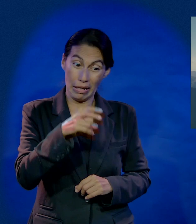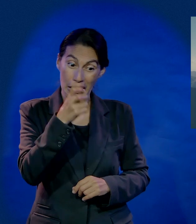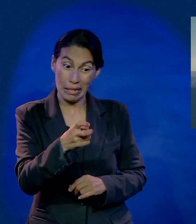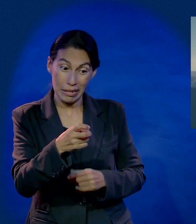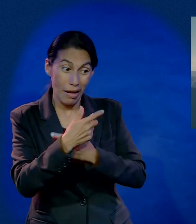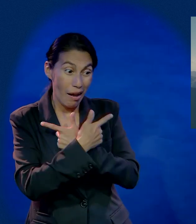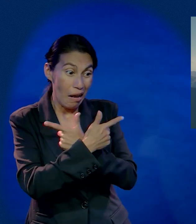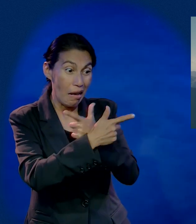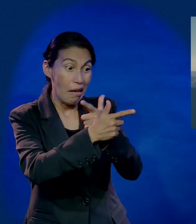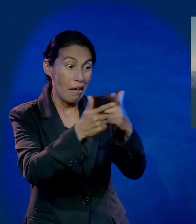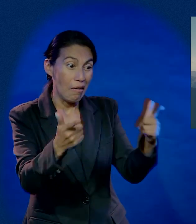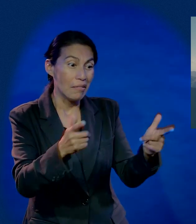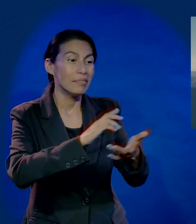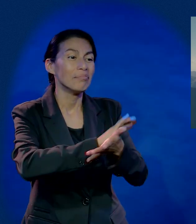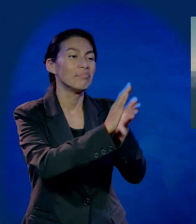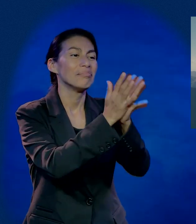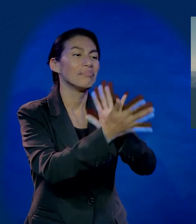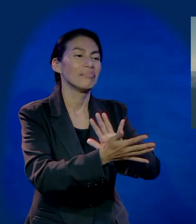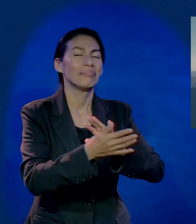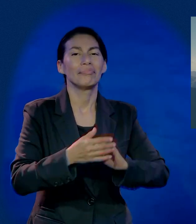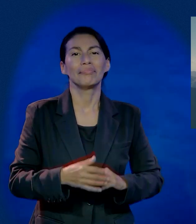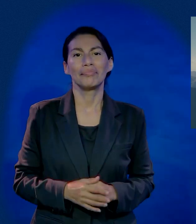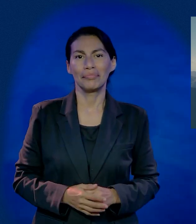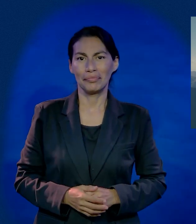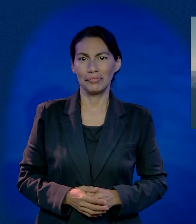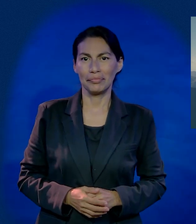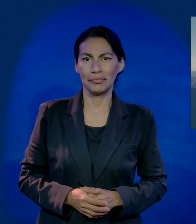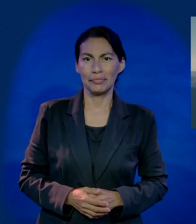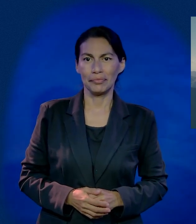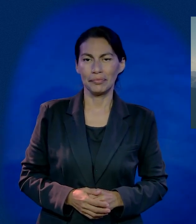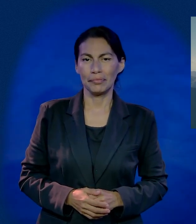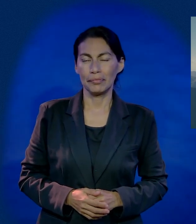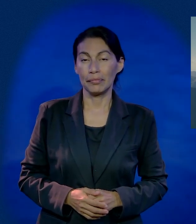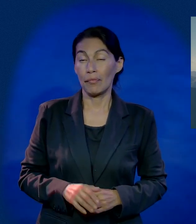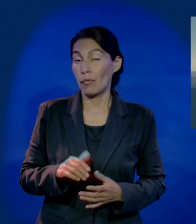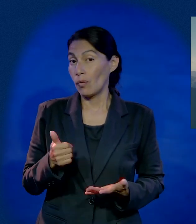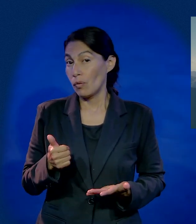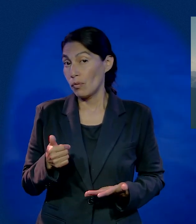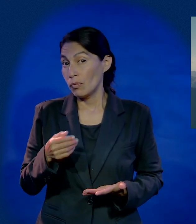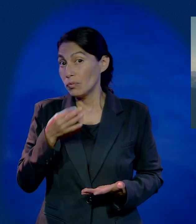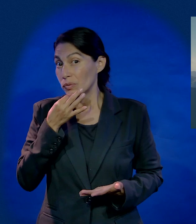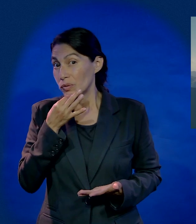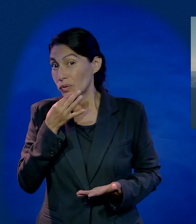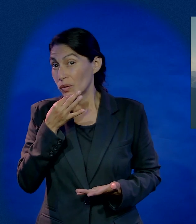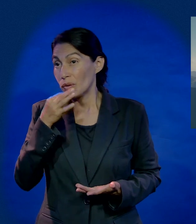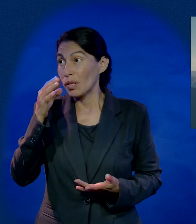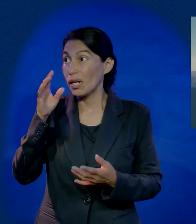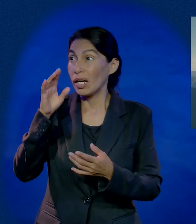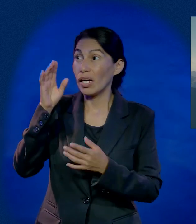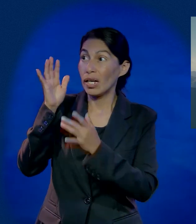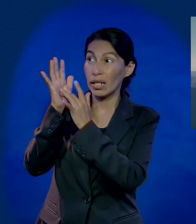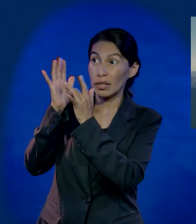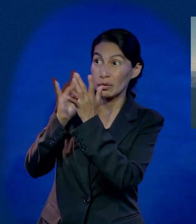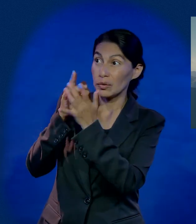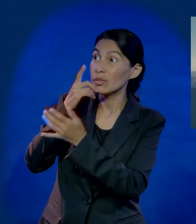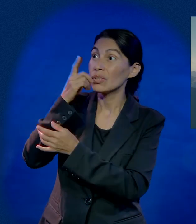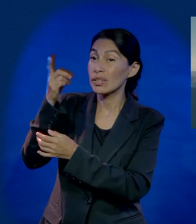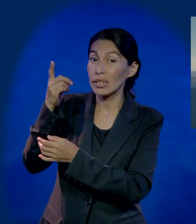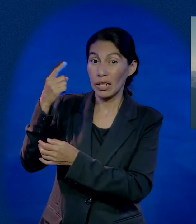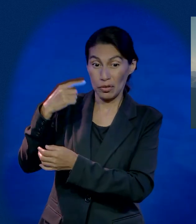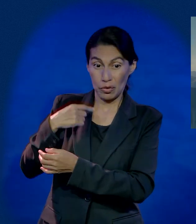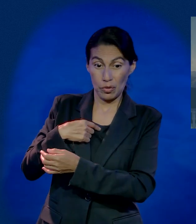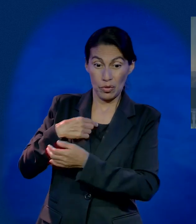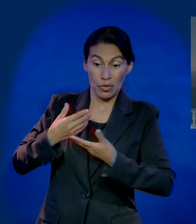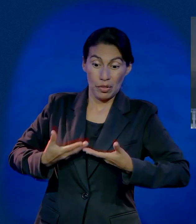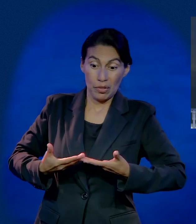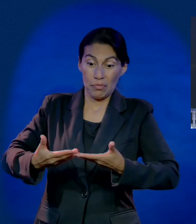verdad. Y la verdad os hará, ¿qué cosa? Libres. En otro momento Jesucristo va a decir: